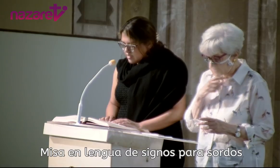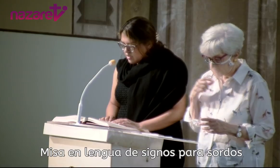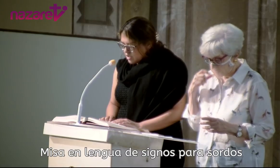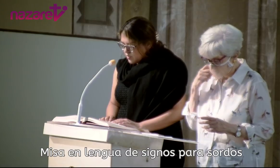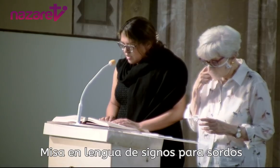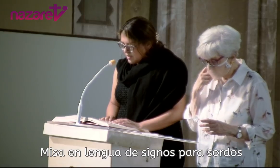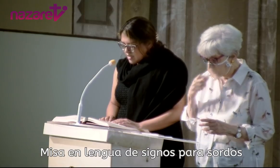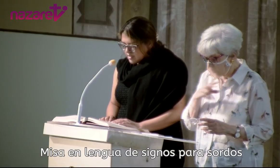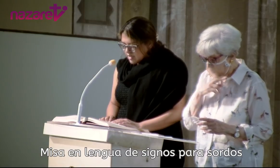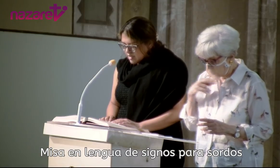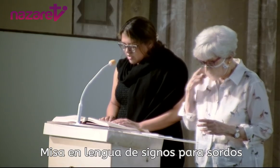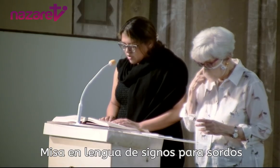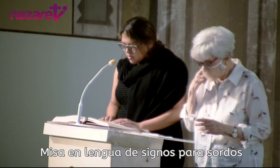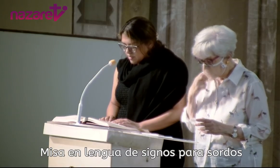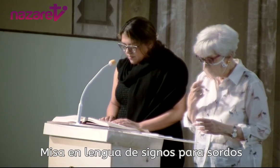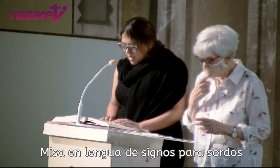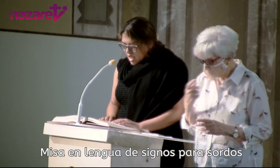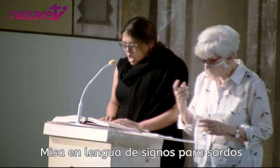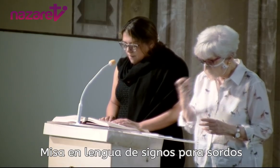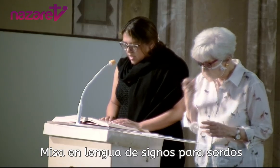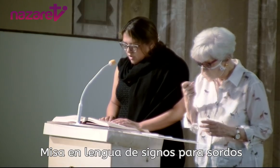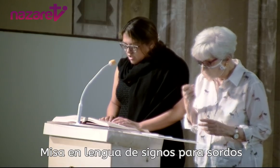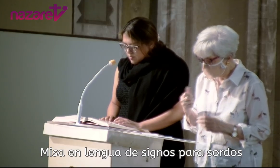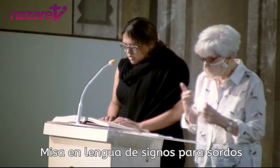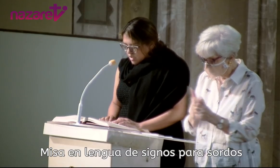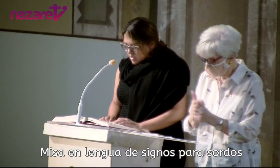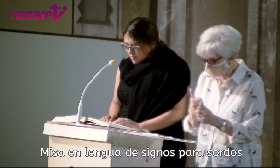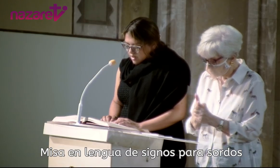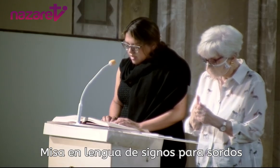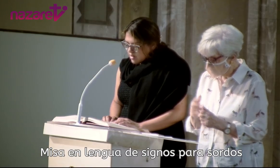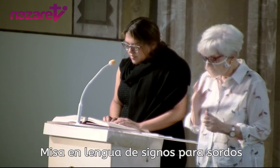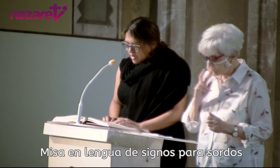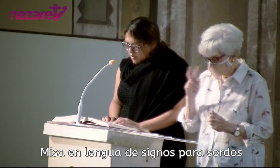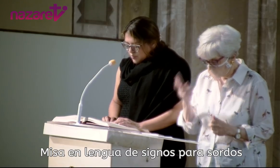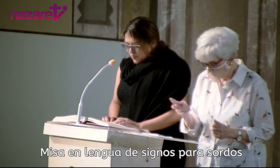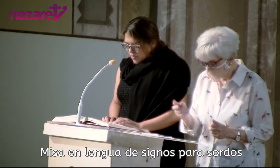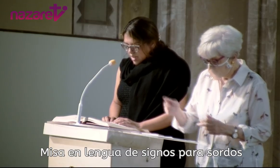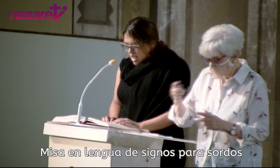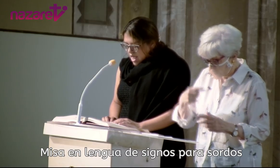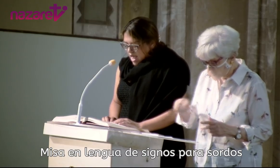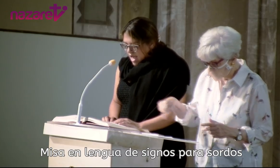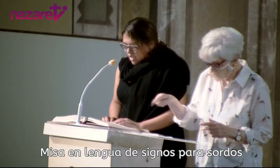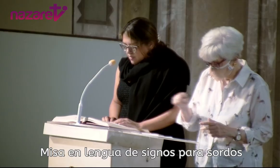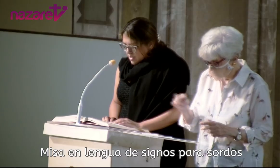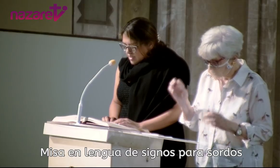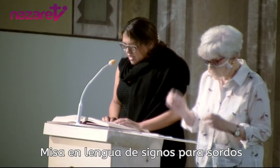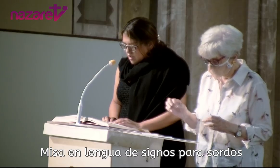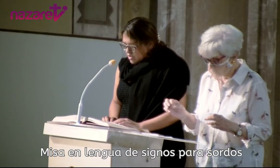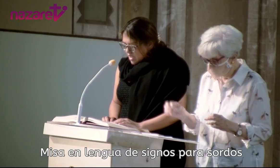hacernos responsables de la sangre de ese hombre. Pedro y los apóstoles replicaron: hay que obedecer a Dios antes